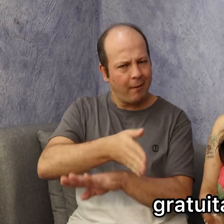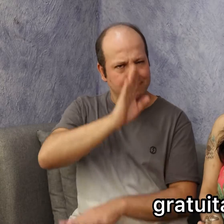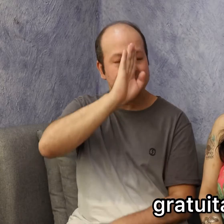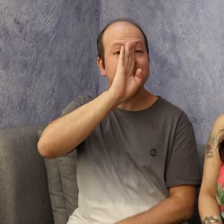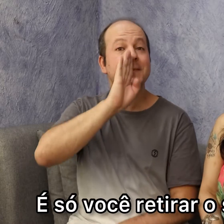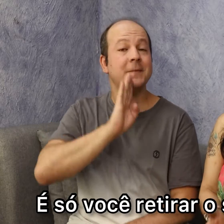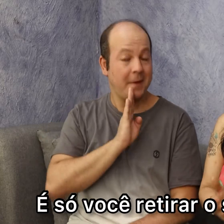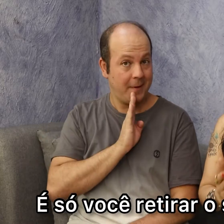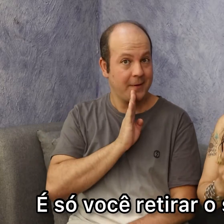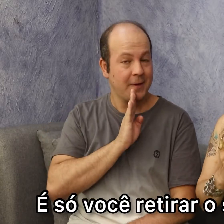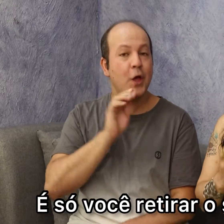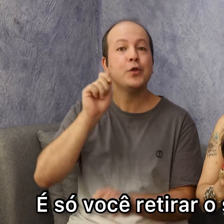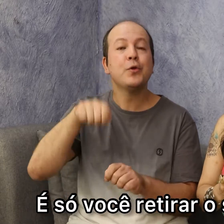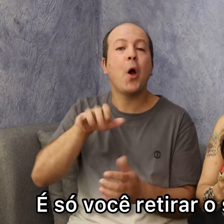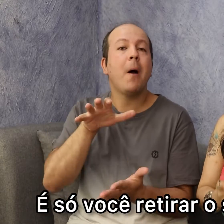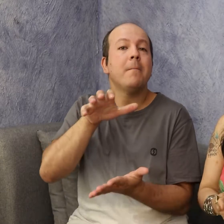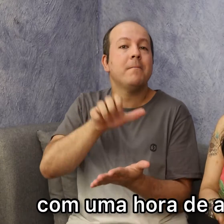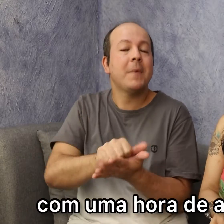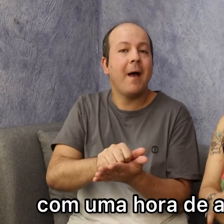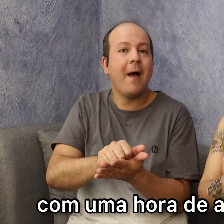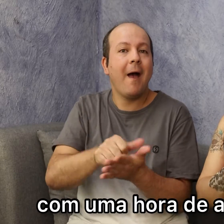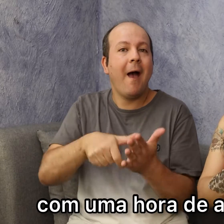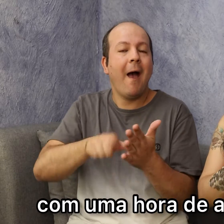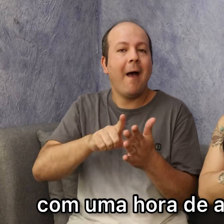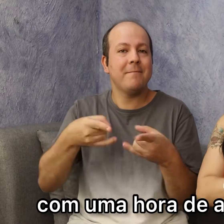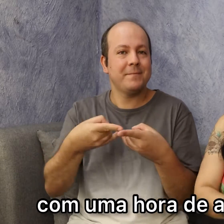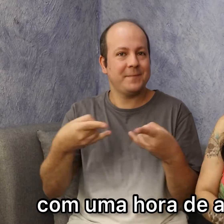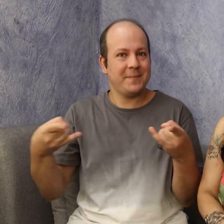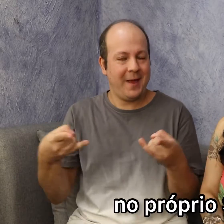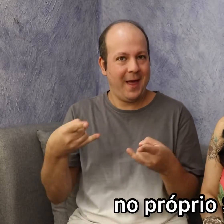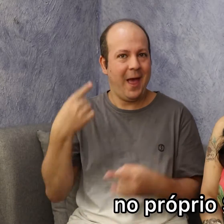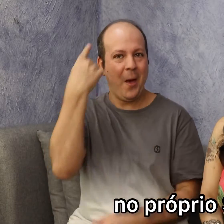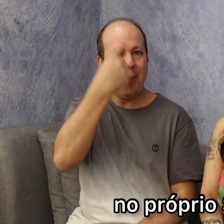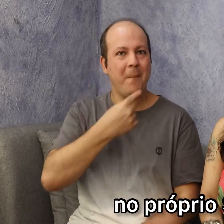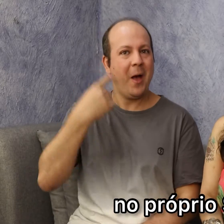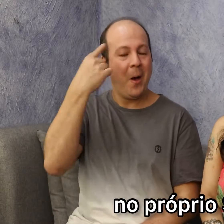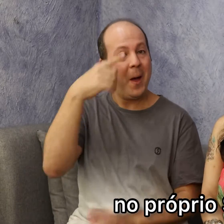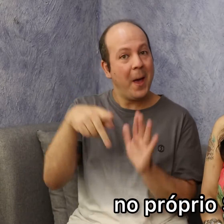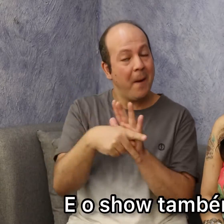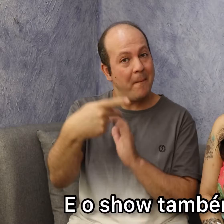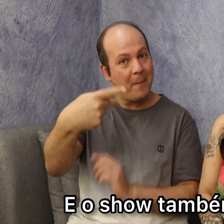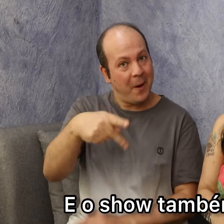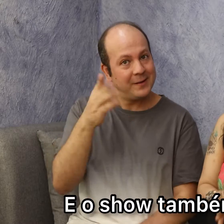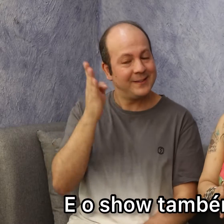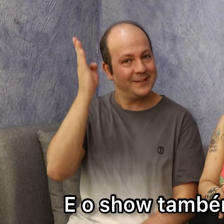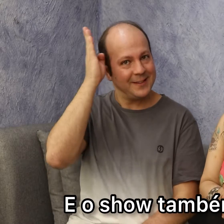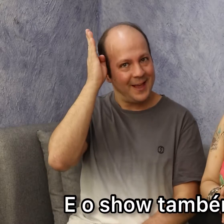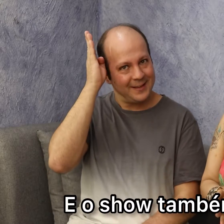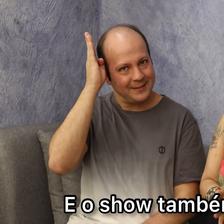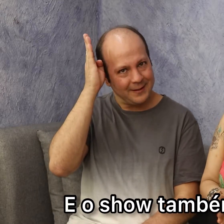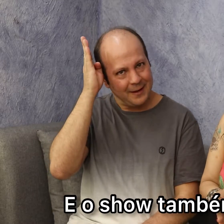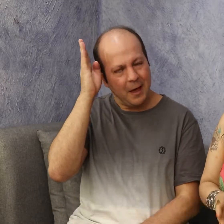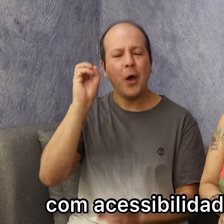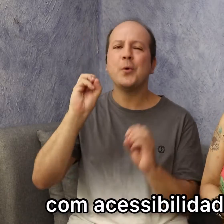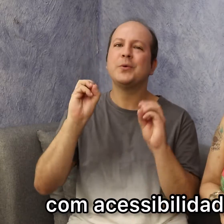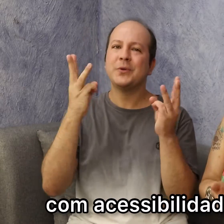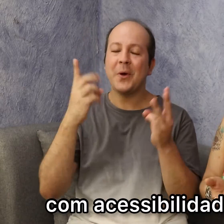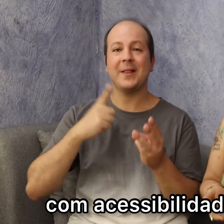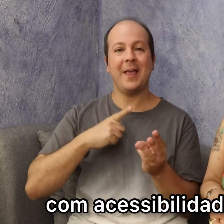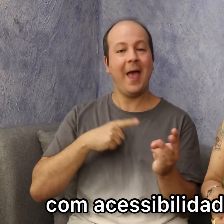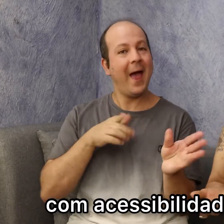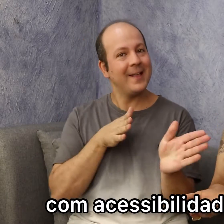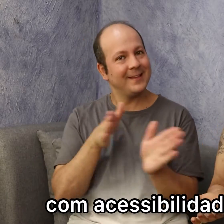totalmente gratuita. É só você retirar o seu ingresso com uma hora de antecedência no próprio Sesc. E o show também contará com